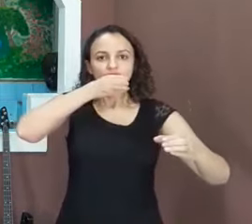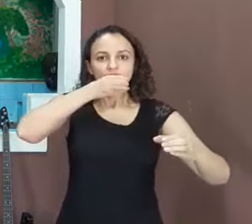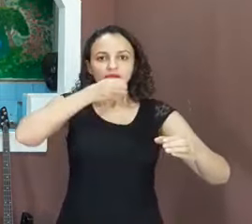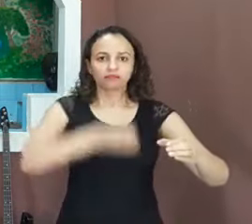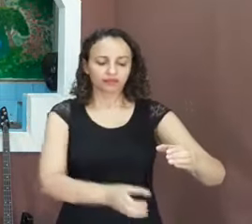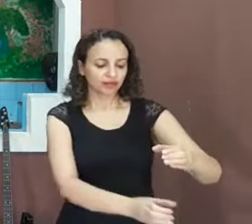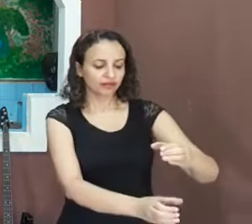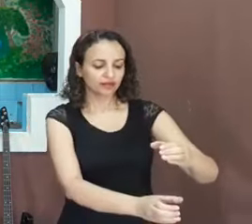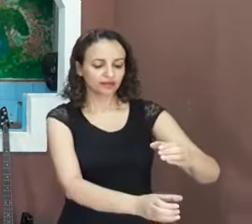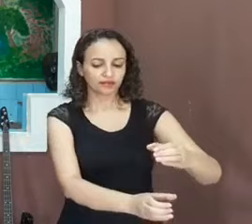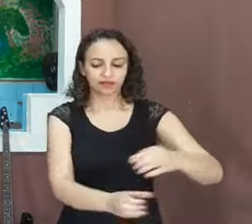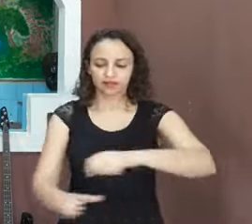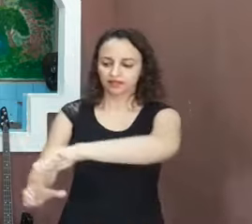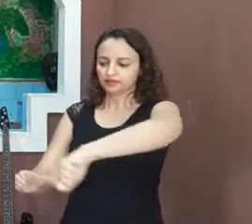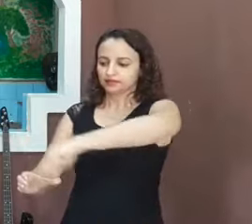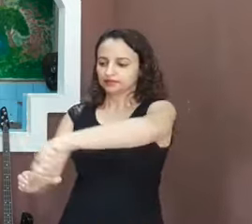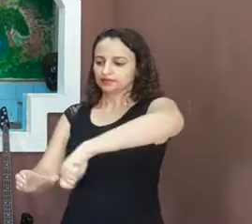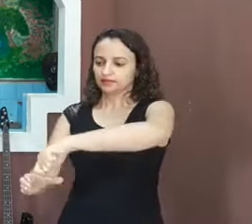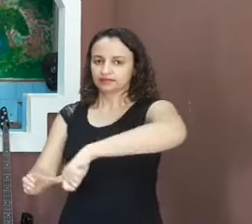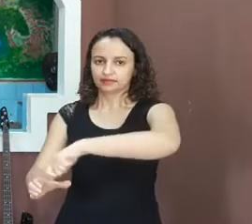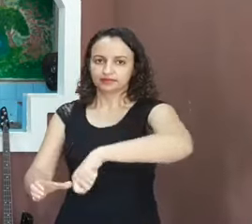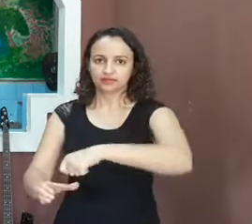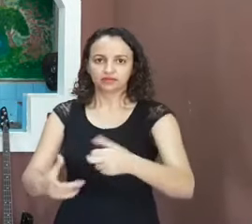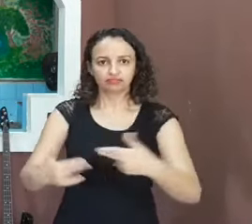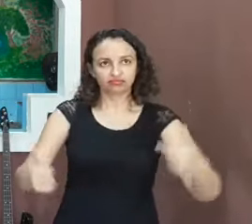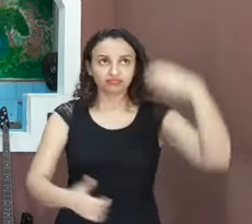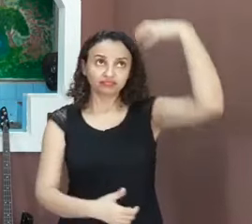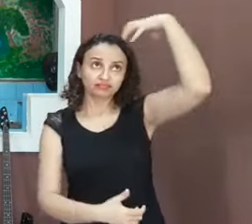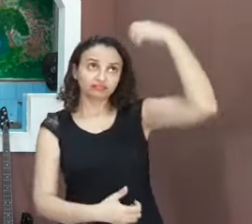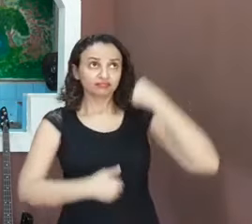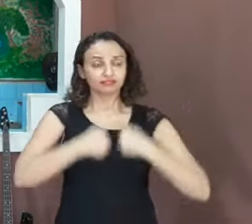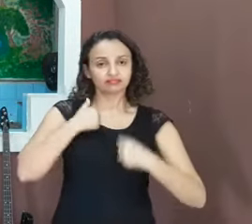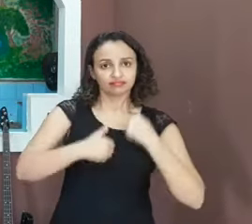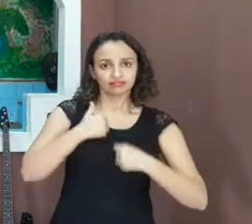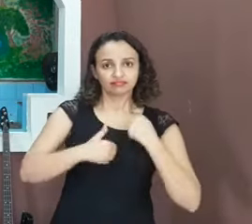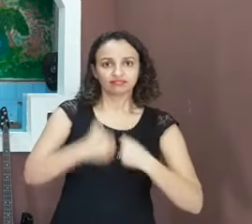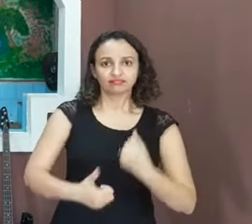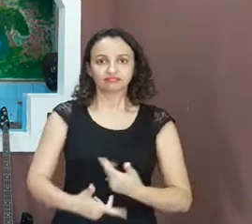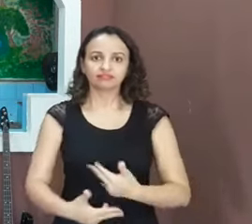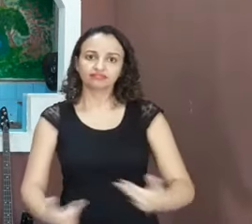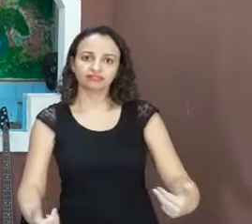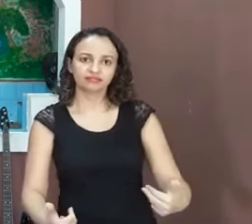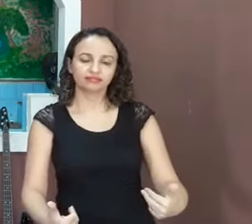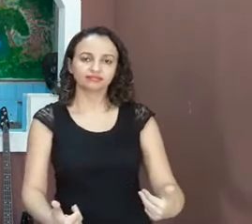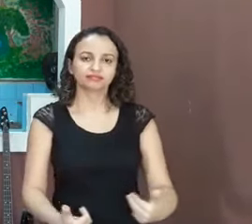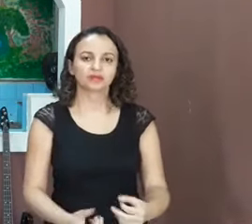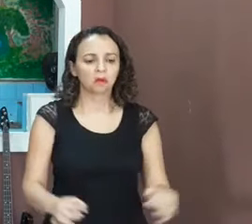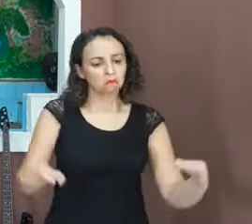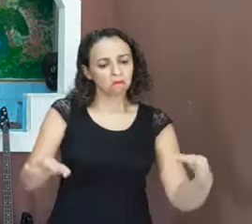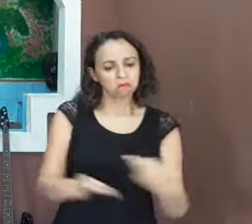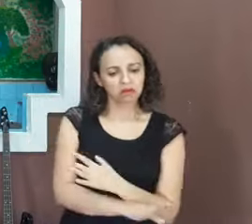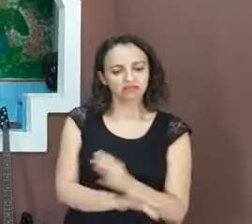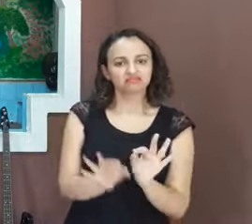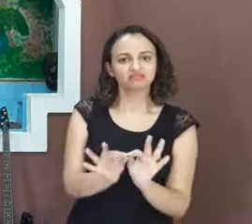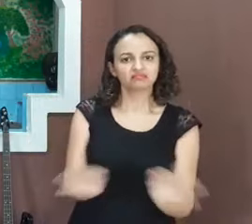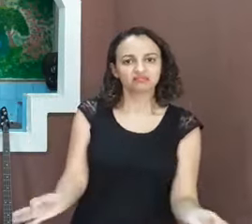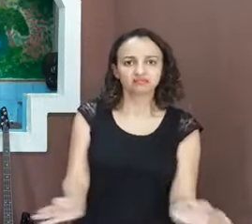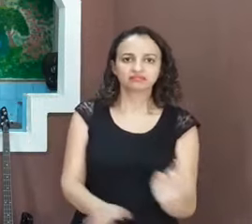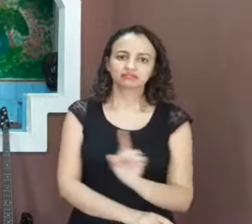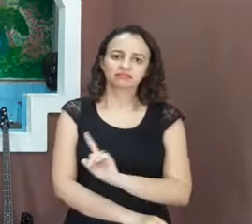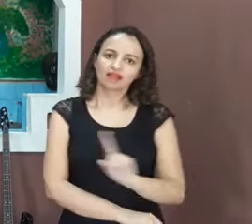fazer a minha higiene pessoal, pronto, Algo simples. Não, a